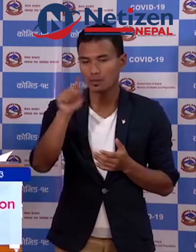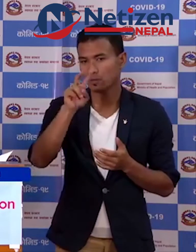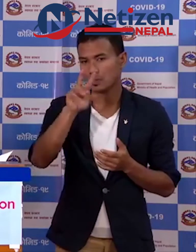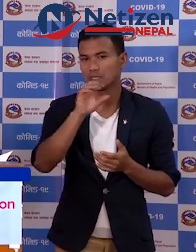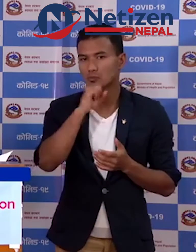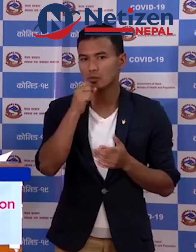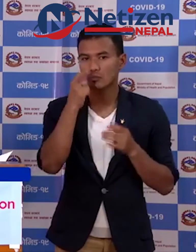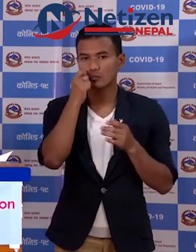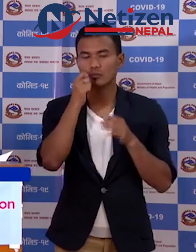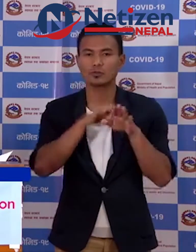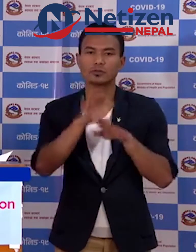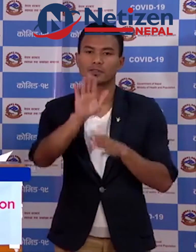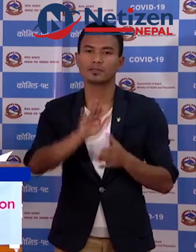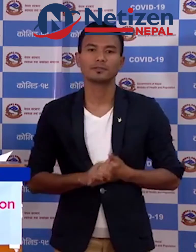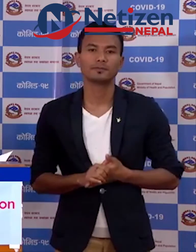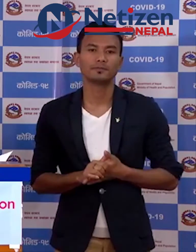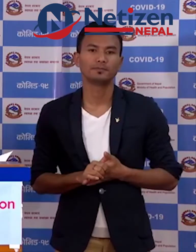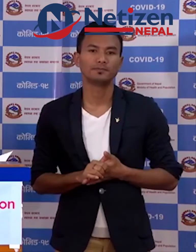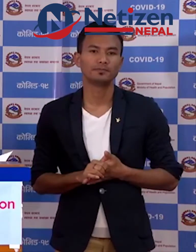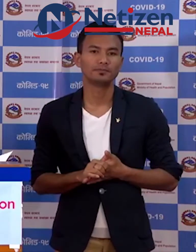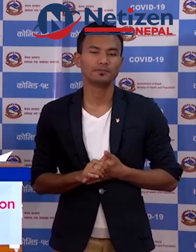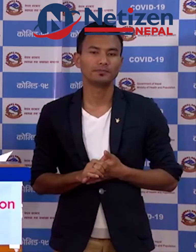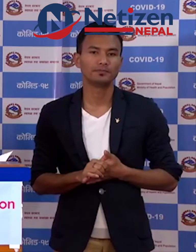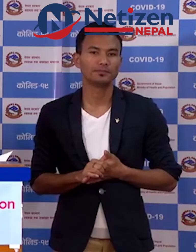16 देखि 25 वर्षको पुरुष हुनुहुन्छ।